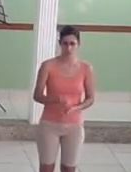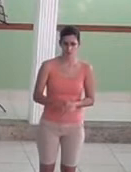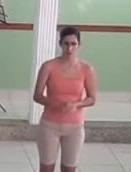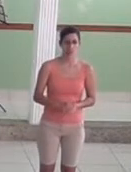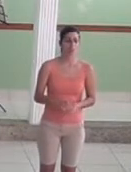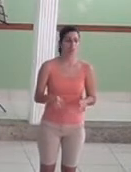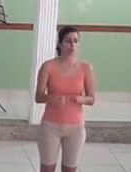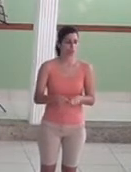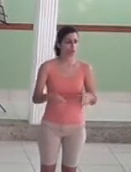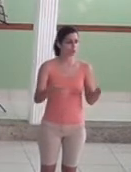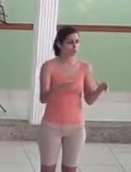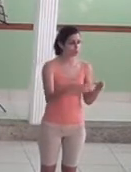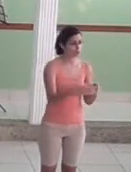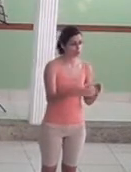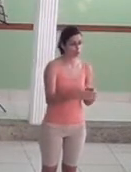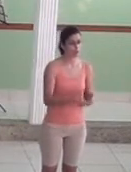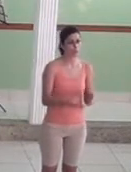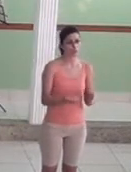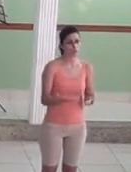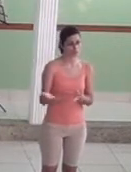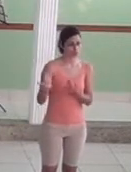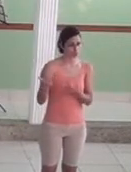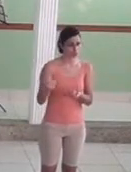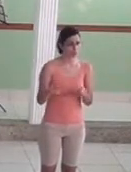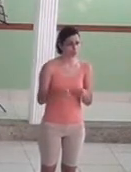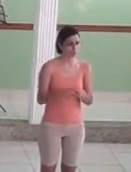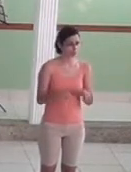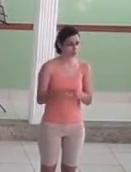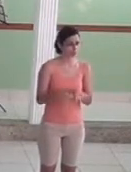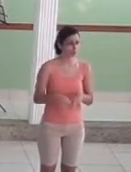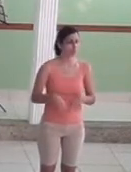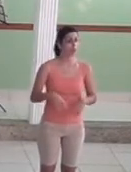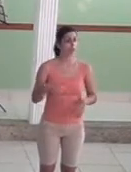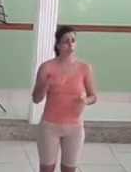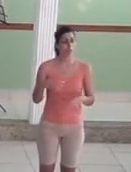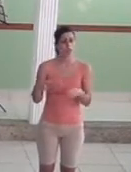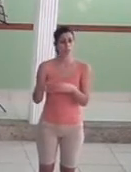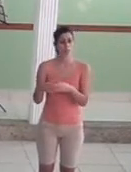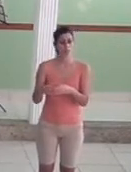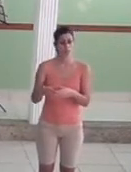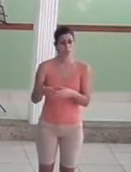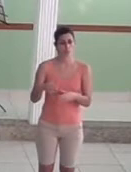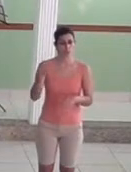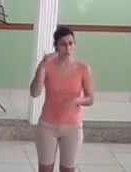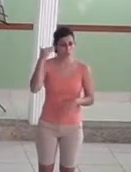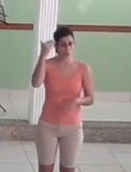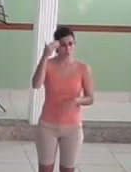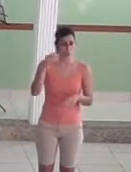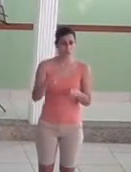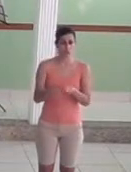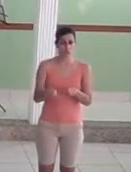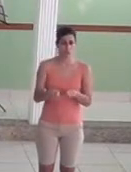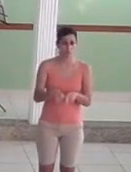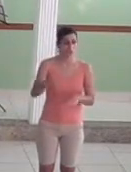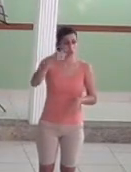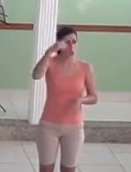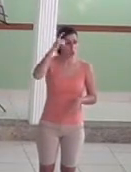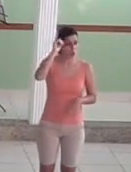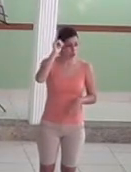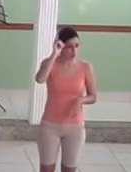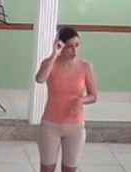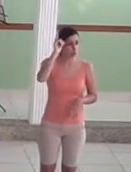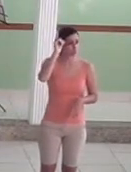os jovens e os masters. Ontem foi a final de adolescentes e jovens e fomos campeões nas